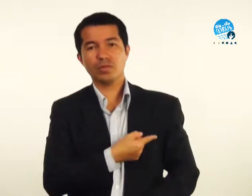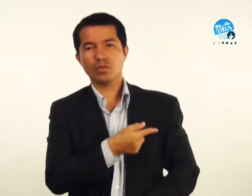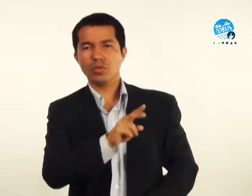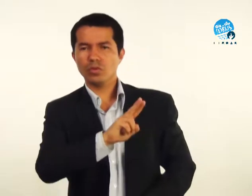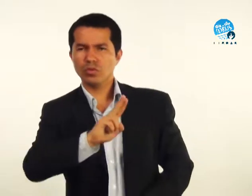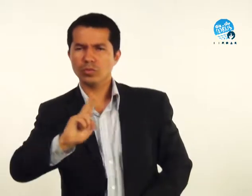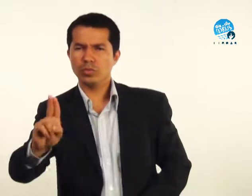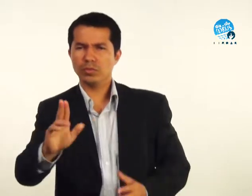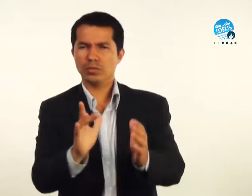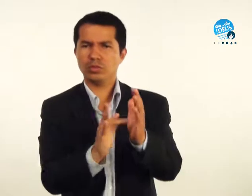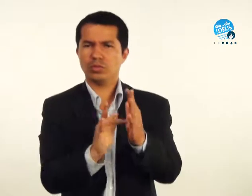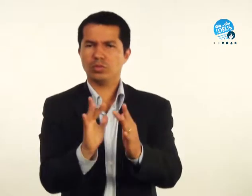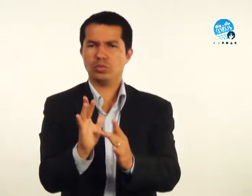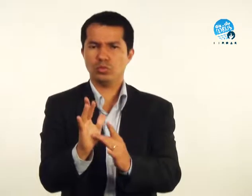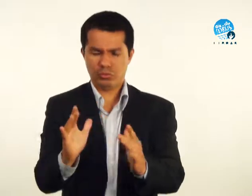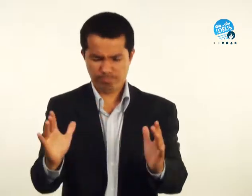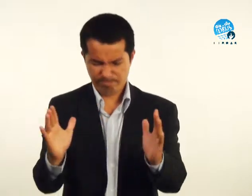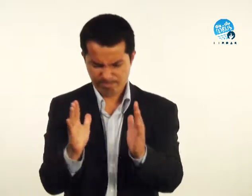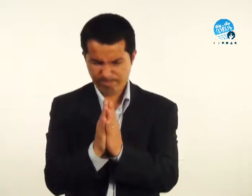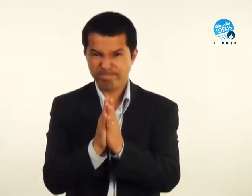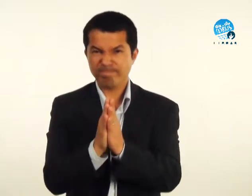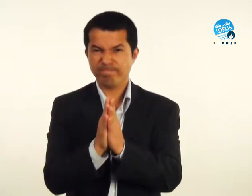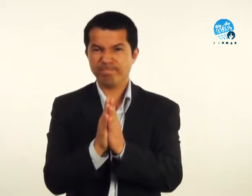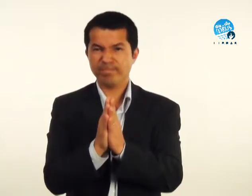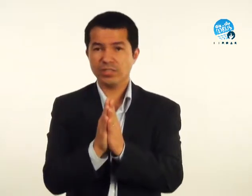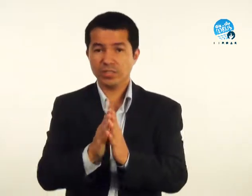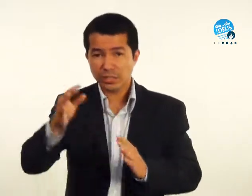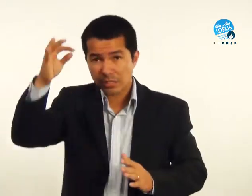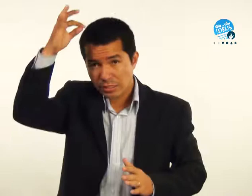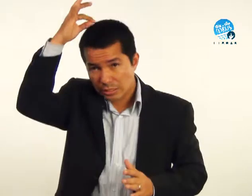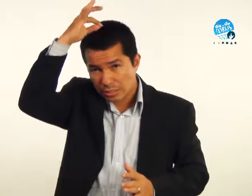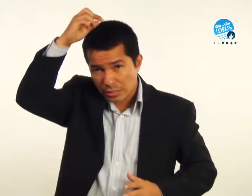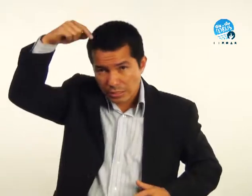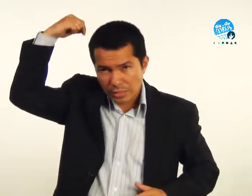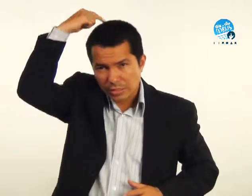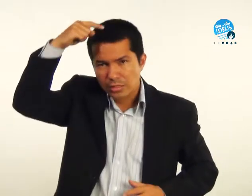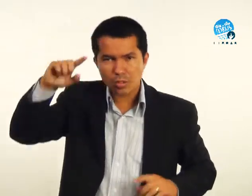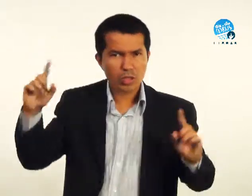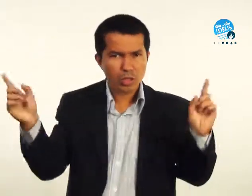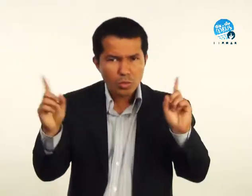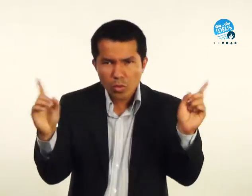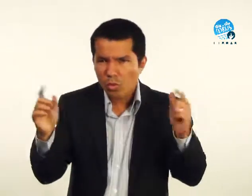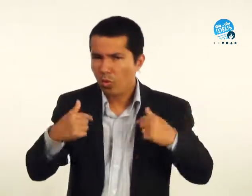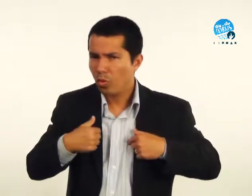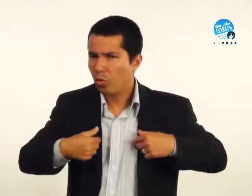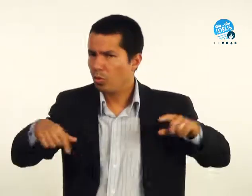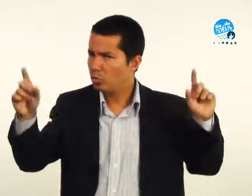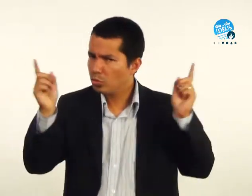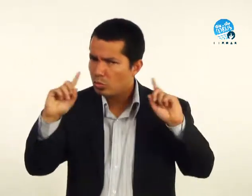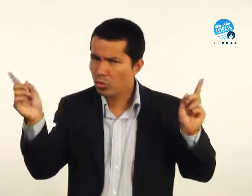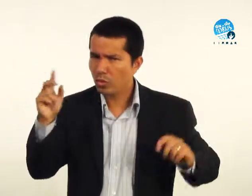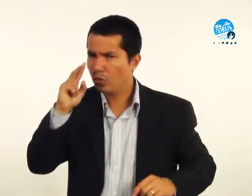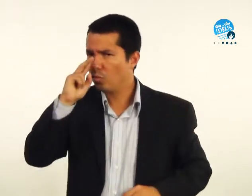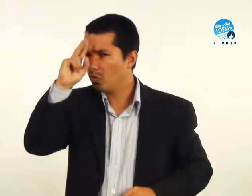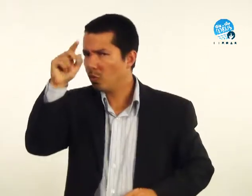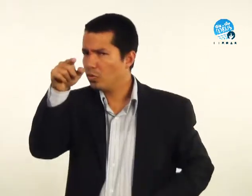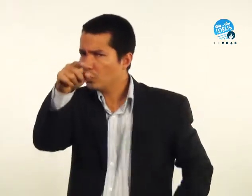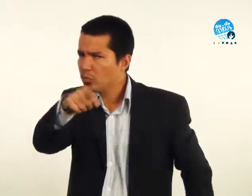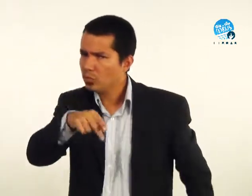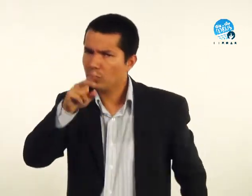Mas toda vez que nós orarmos em nome de Jesus, o Espírito Santo de Deus, não eu,